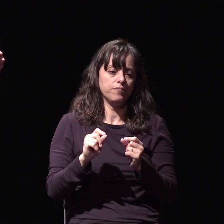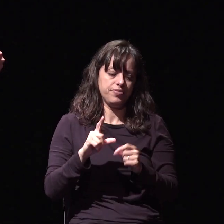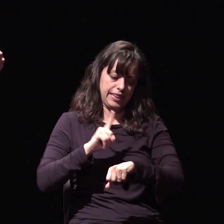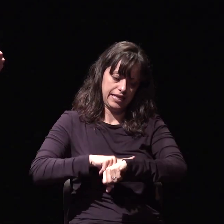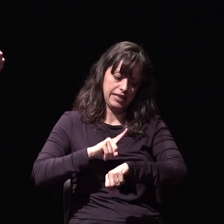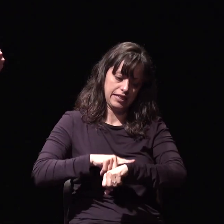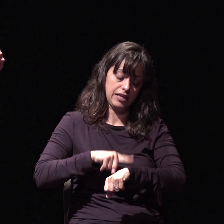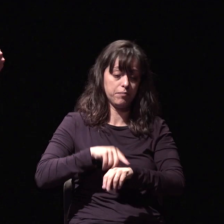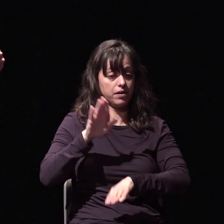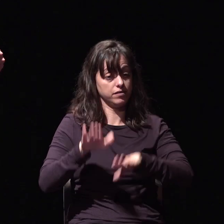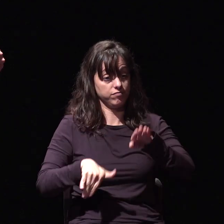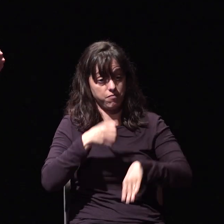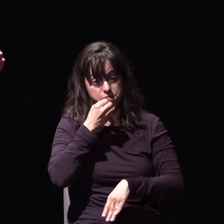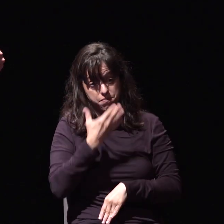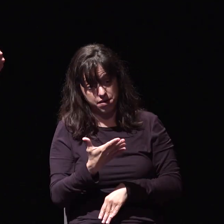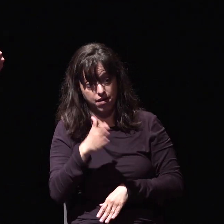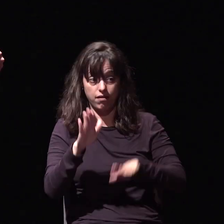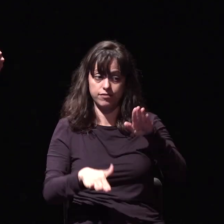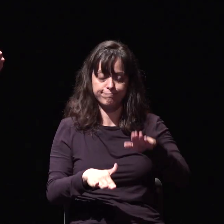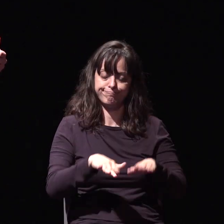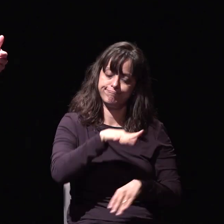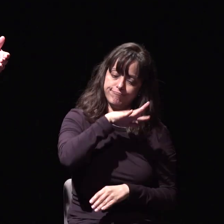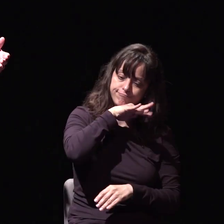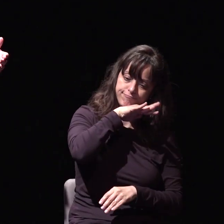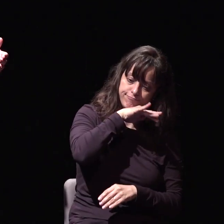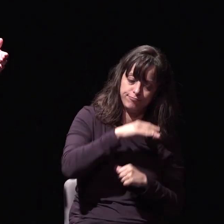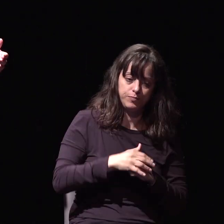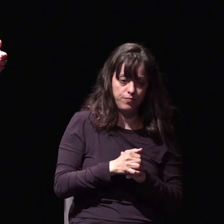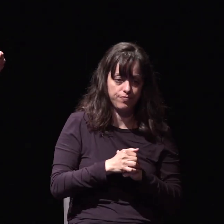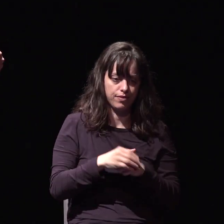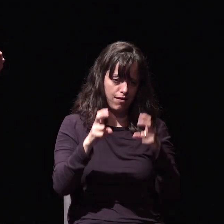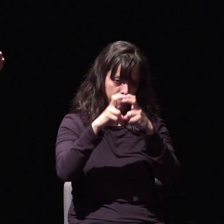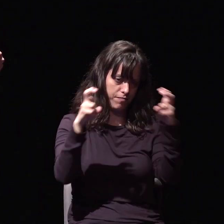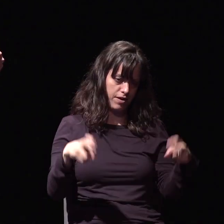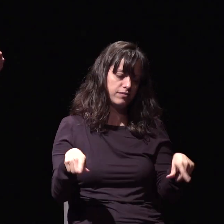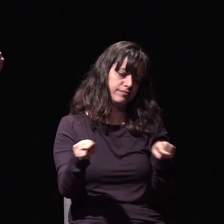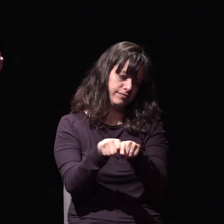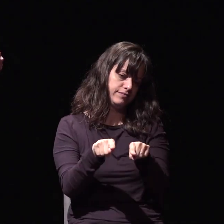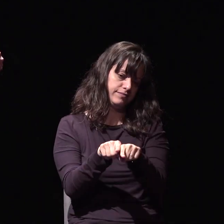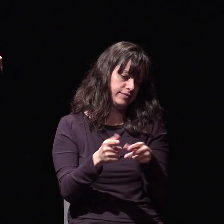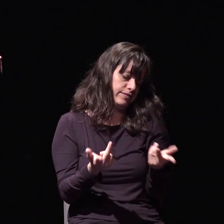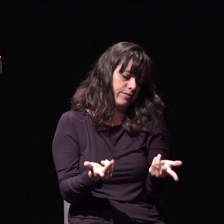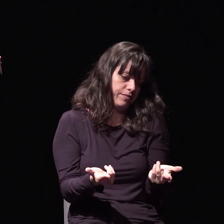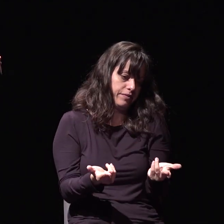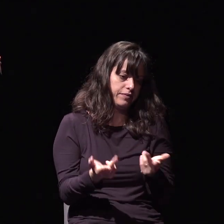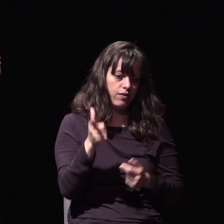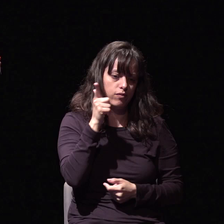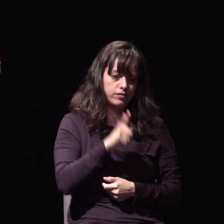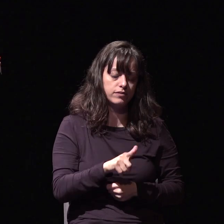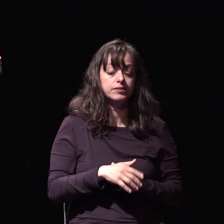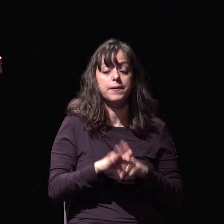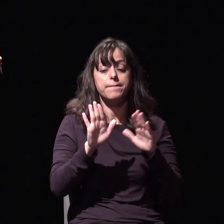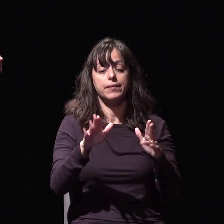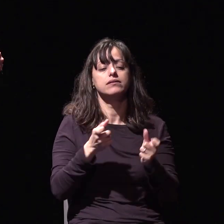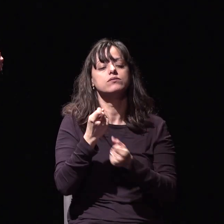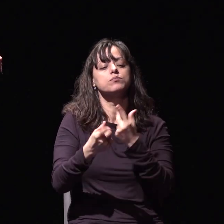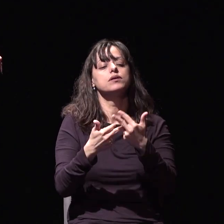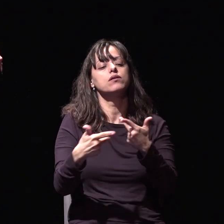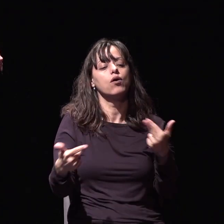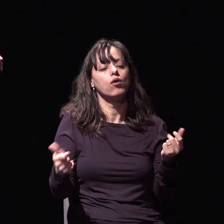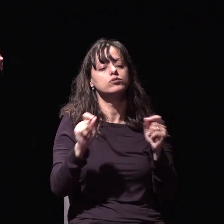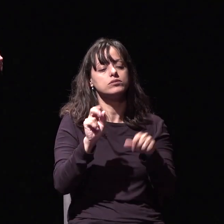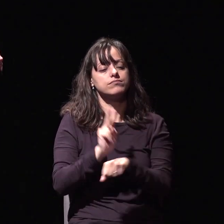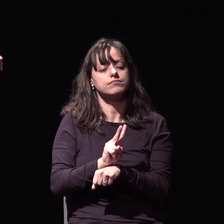tempo, para o bem e para o mal. O MASP não foge à regra. Mas existem algumas questões específicas em relação à